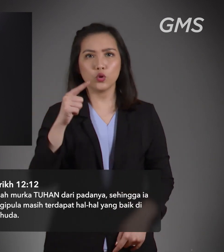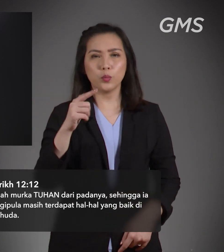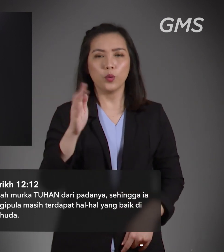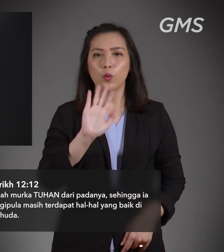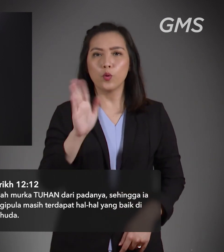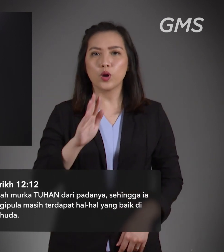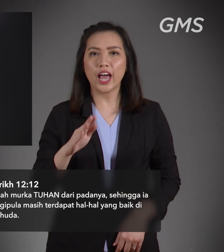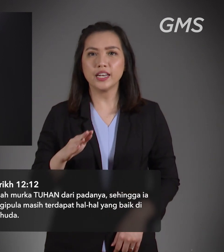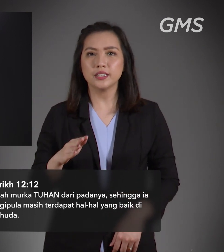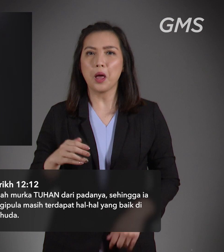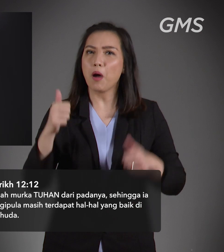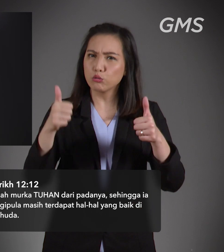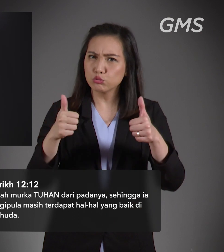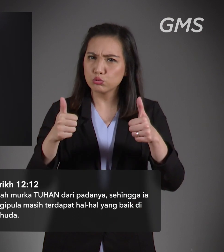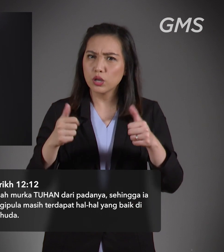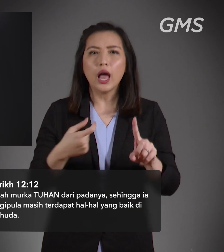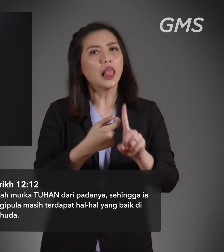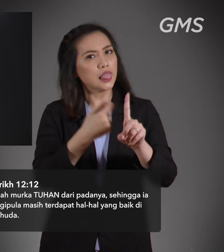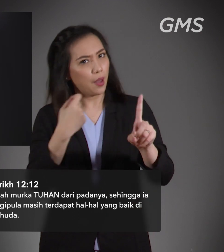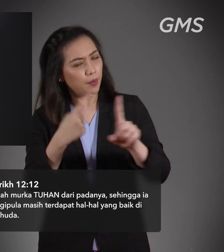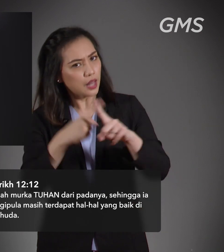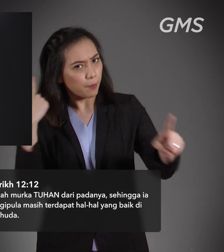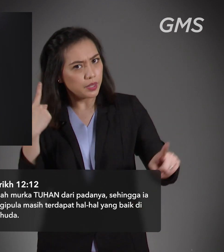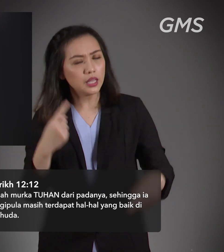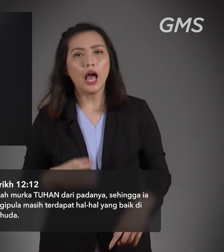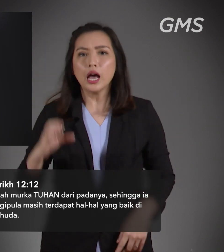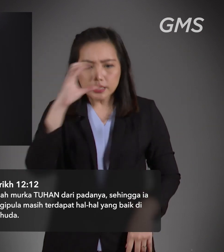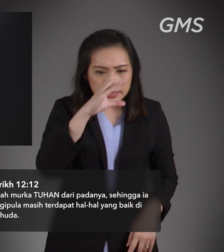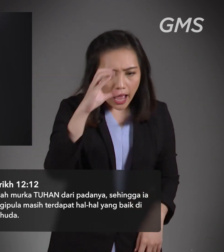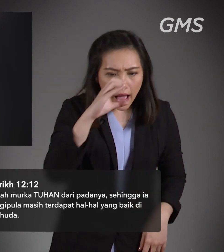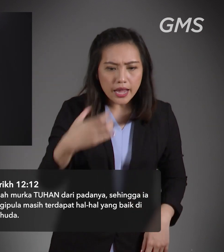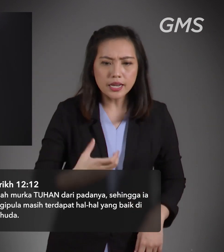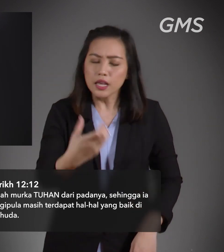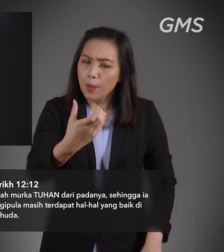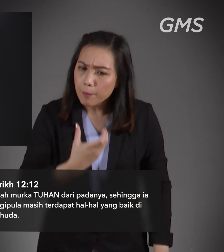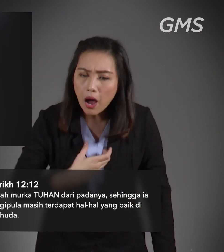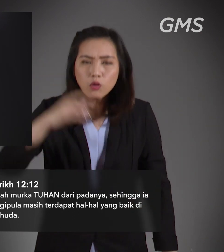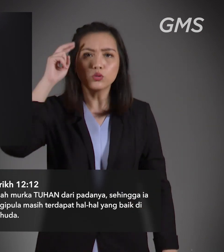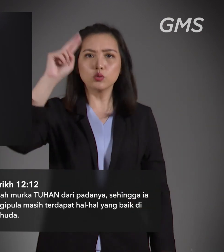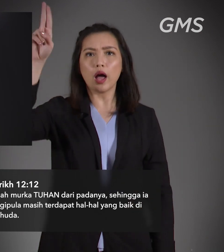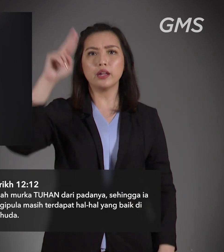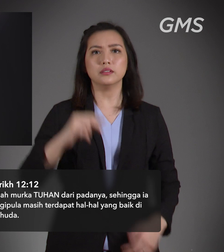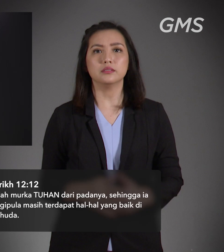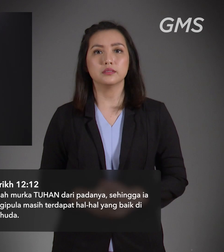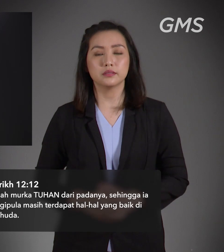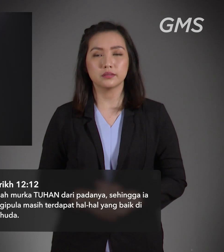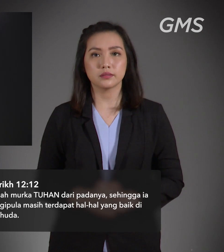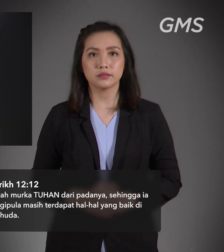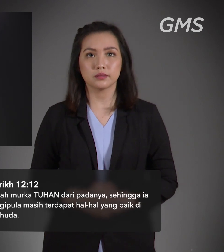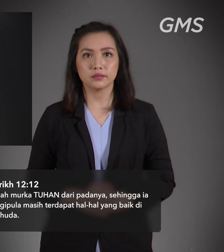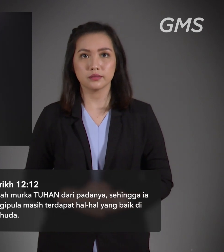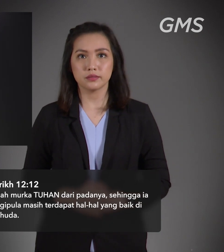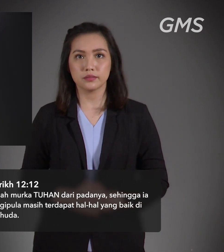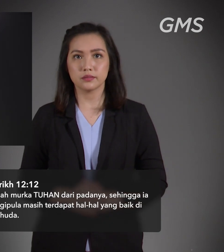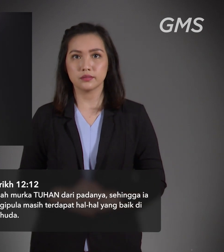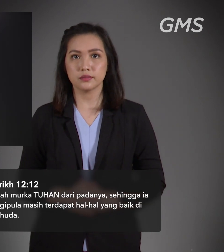Harusnya perkenanan itu yang kita kejar. Bukan surut murka. Sehingga ia tidak dimusnahkannya sama sekali. Lagi pula masih terdapat hal-hal